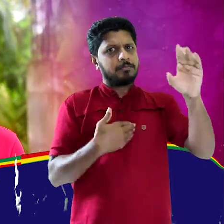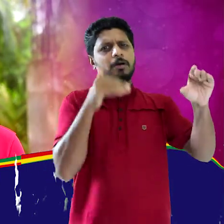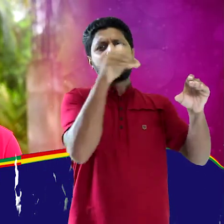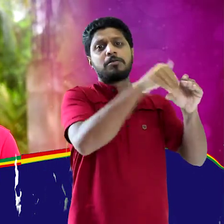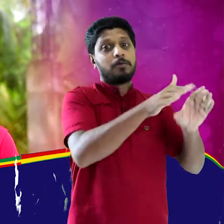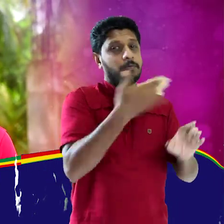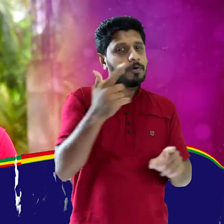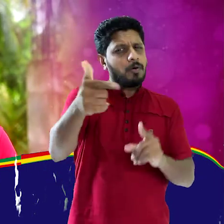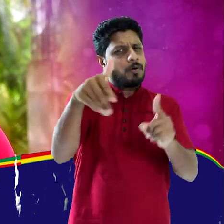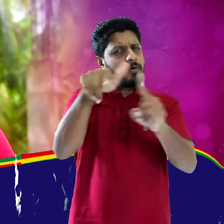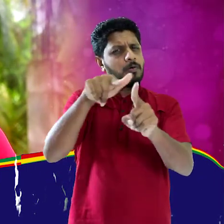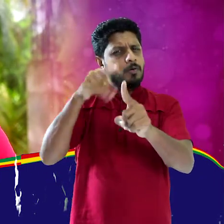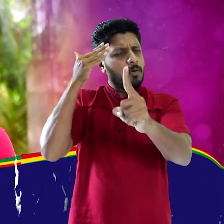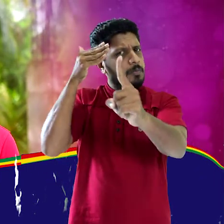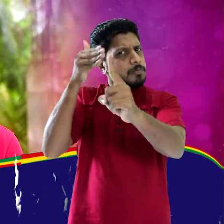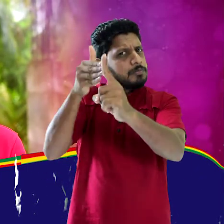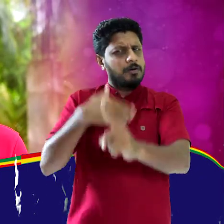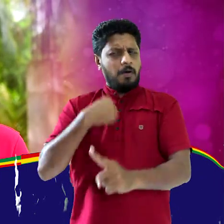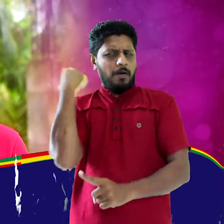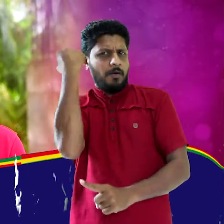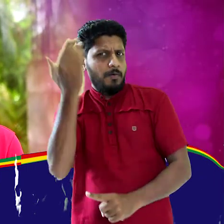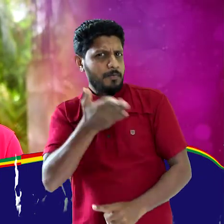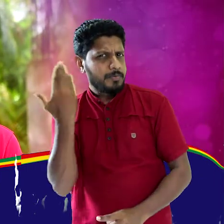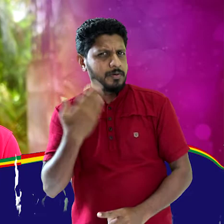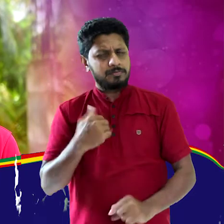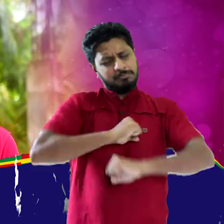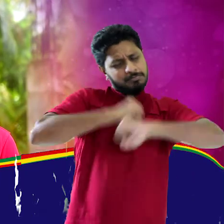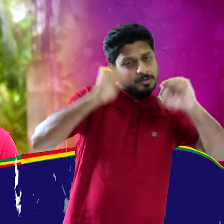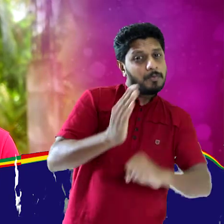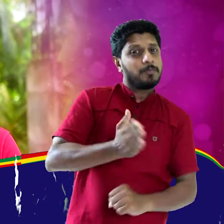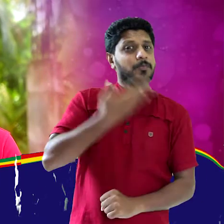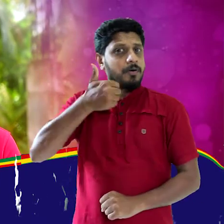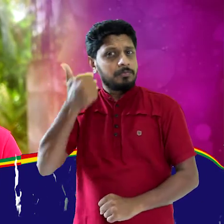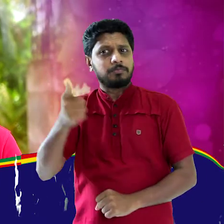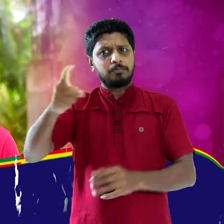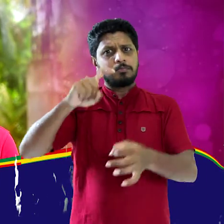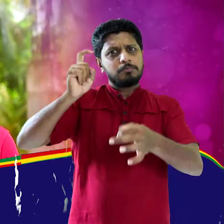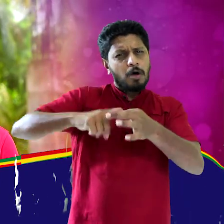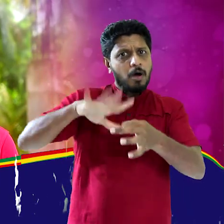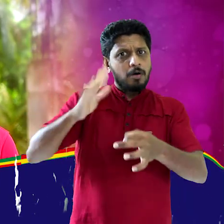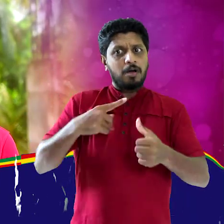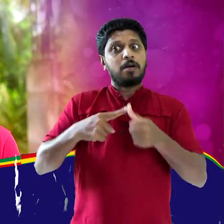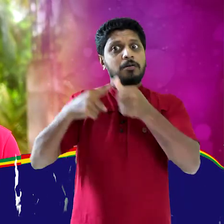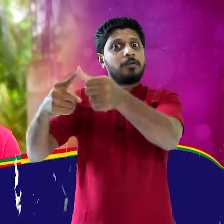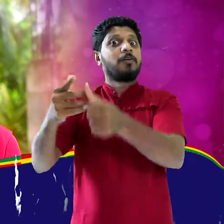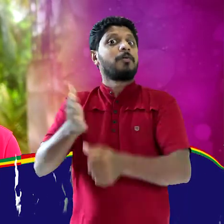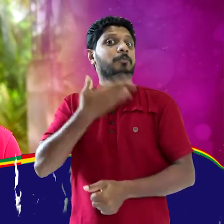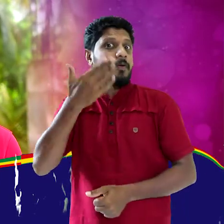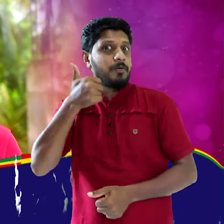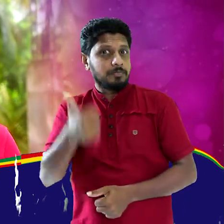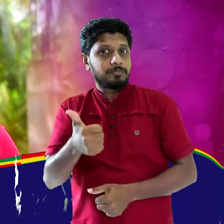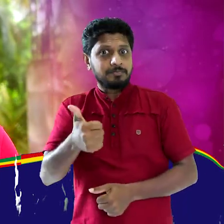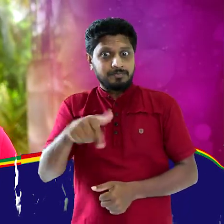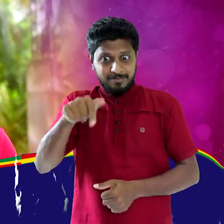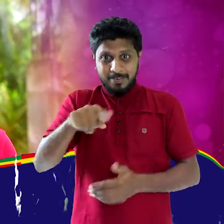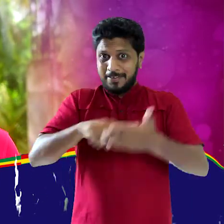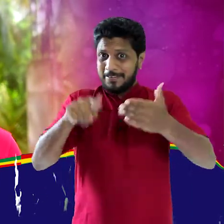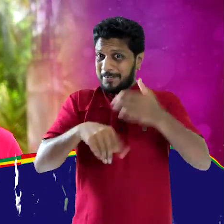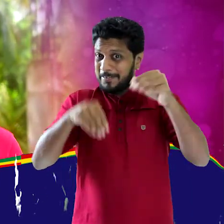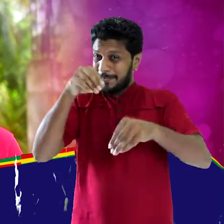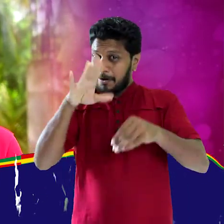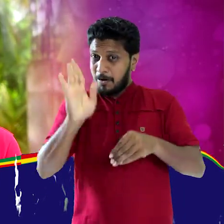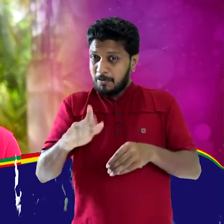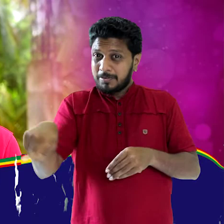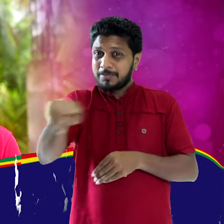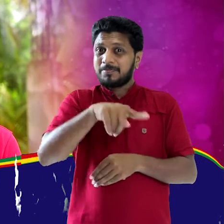ඔබ වෙනුවෙන් කතා කරන්නම් ඔබ වෙනුවෙන් අරගල කරන්නම් ඔබේ ප්‍රශ්න වලට උත්තර හොයාගෙන යන්නම් ඒක නිසා මෙවර මැතිවරණදී ඔබේ නියෝජිතයා බවට මා පත් කරගන්න